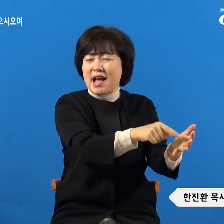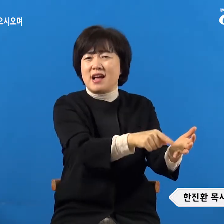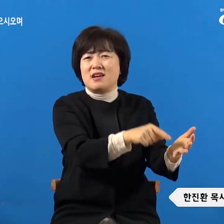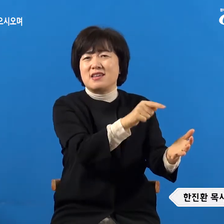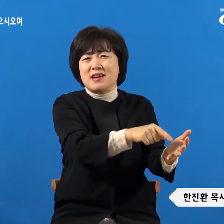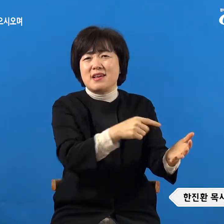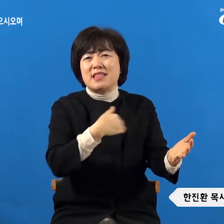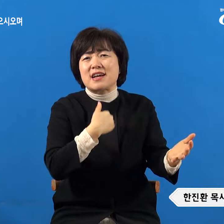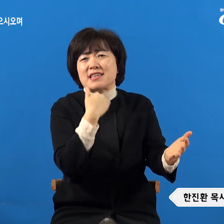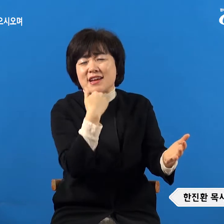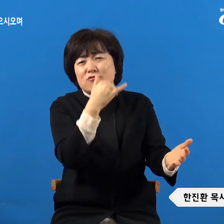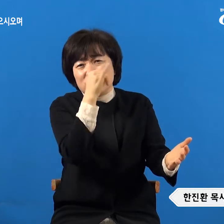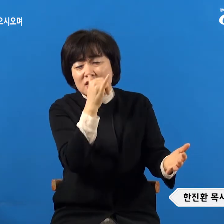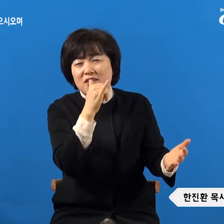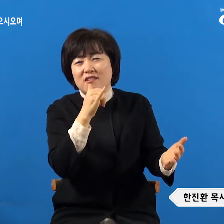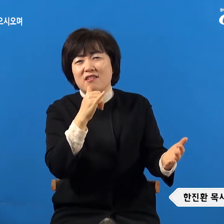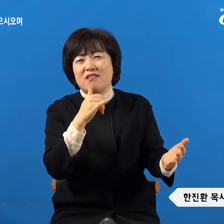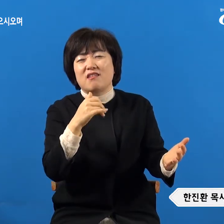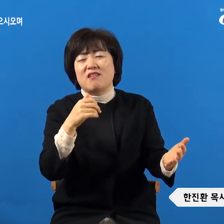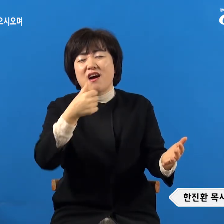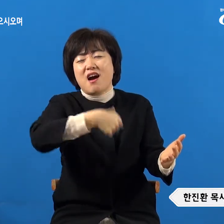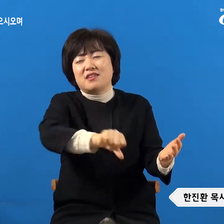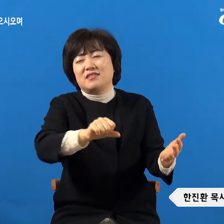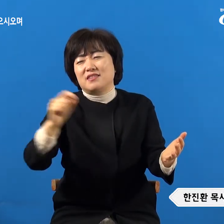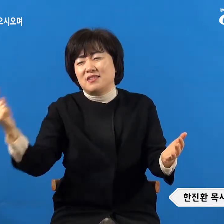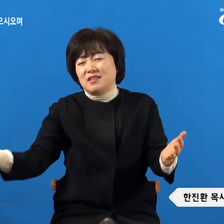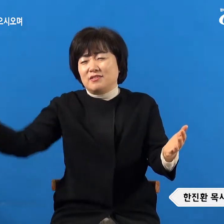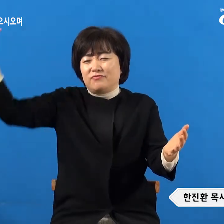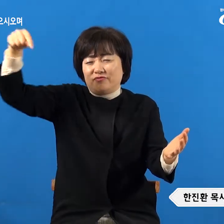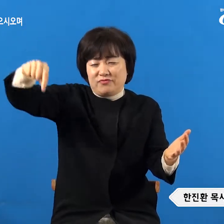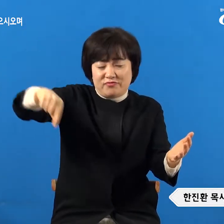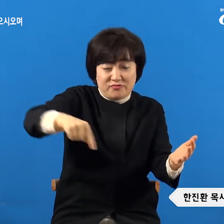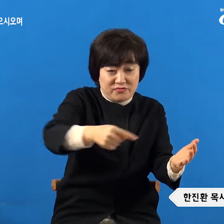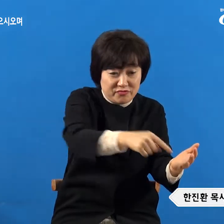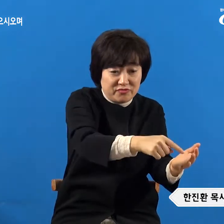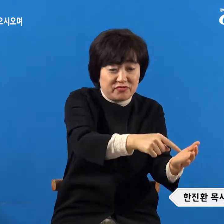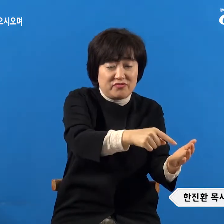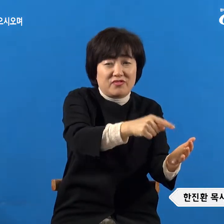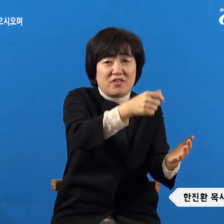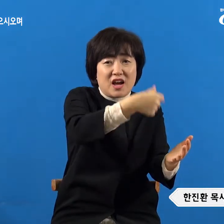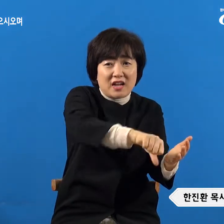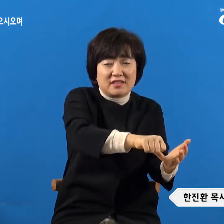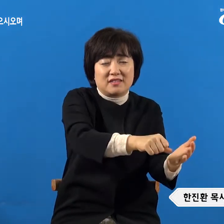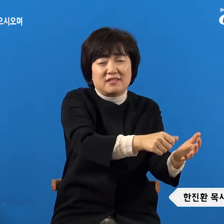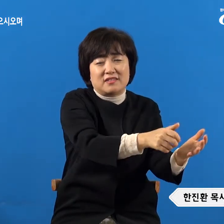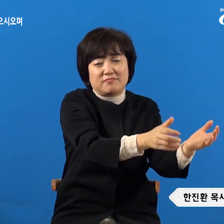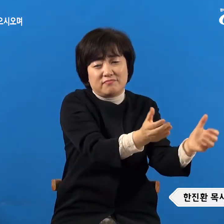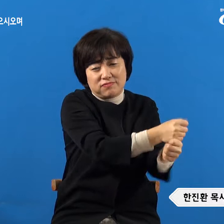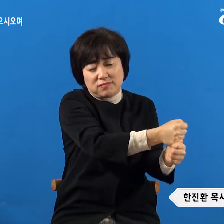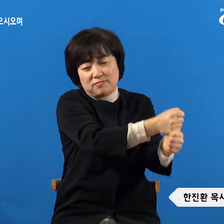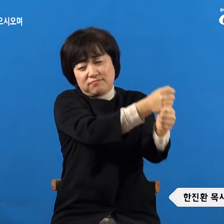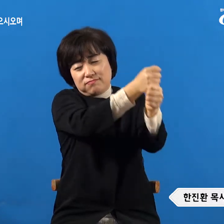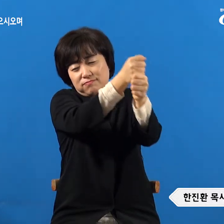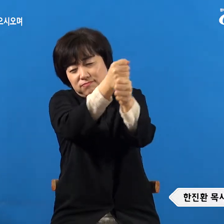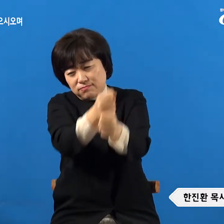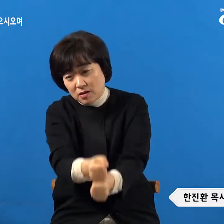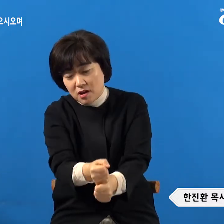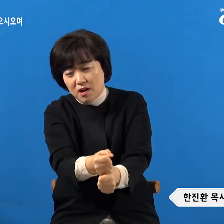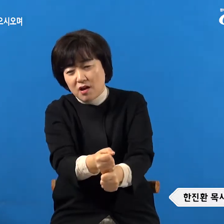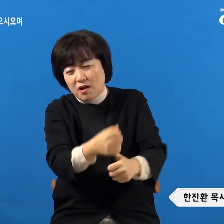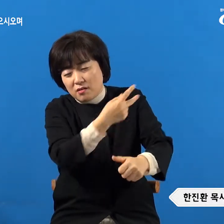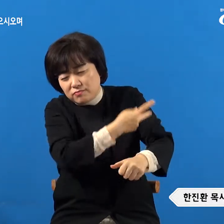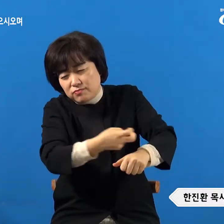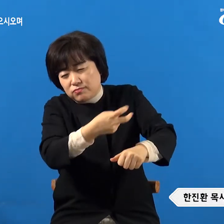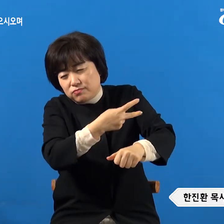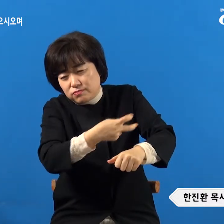돌아오지를 못했습니다. 지미 아들을 안고 물속에 뛰어들었는데 두 사람은 영영 떠오르지를 않았습니다.